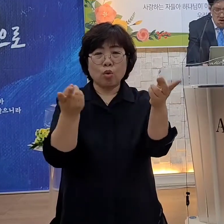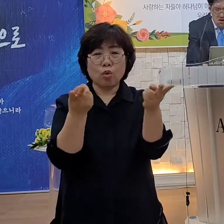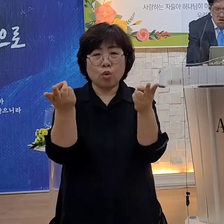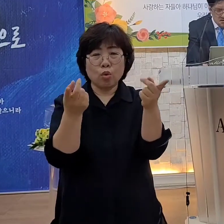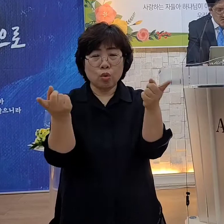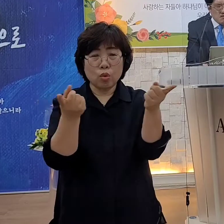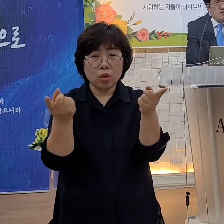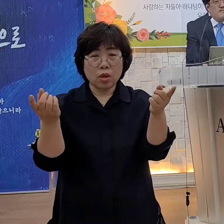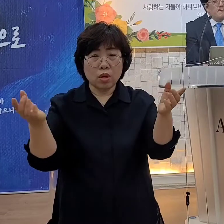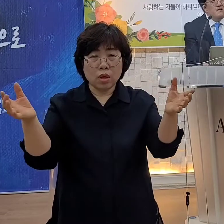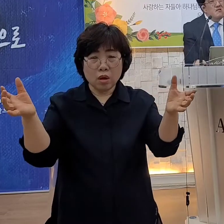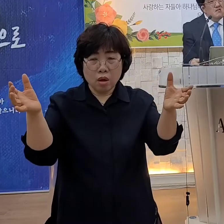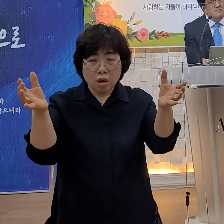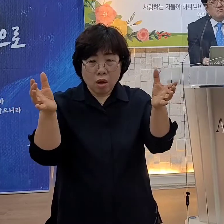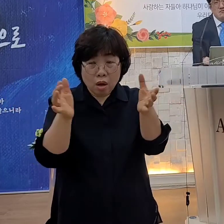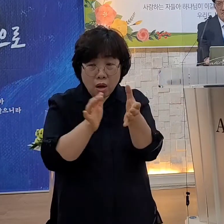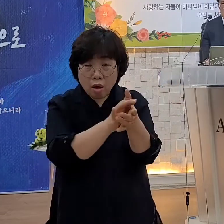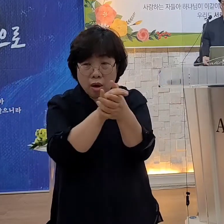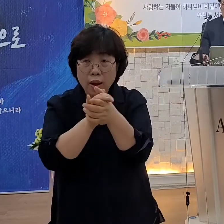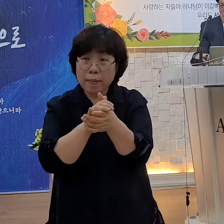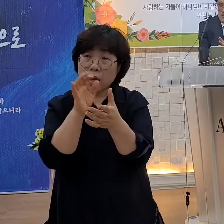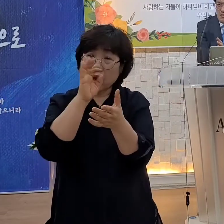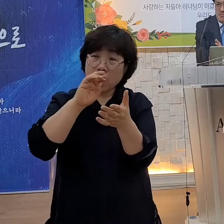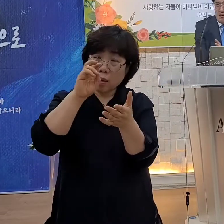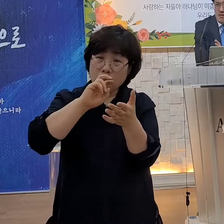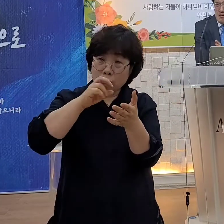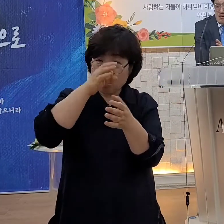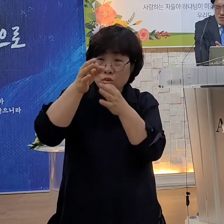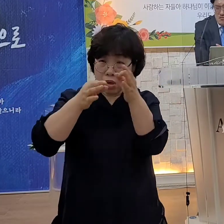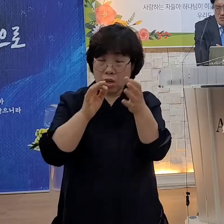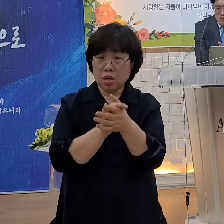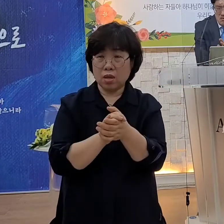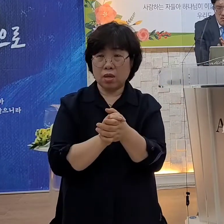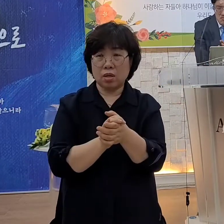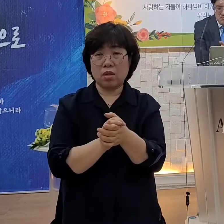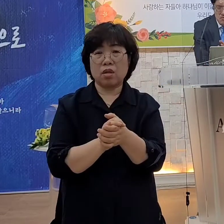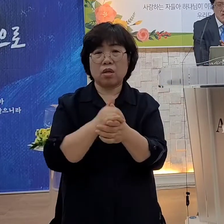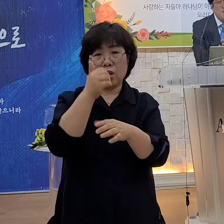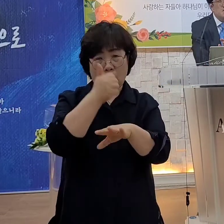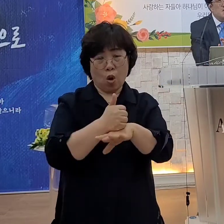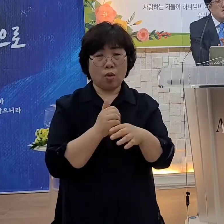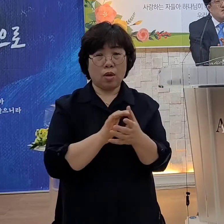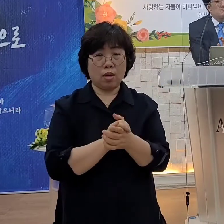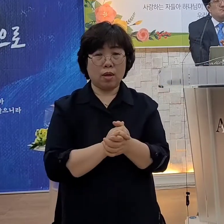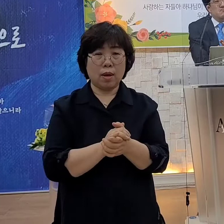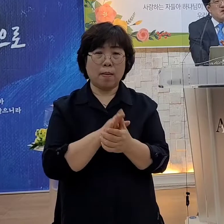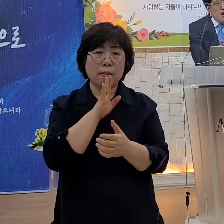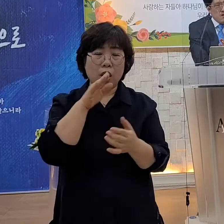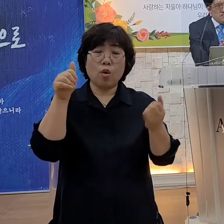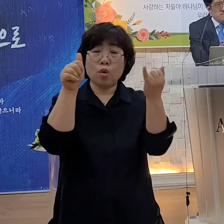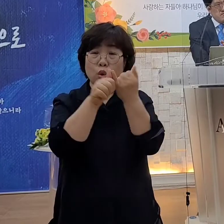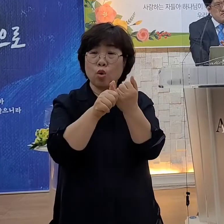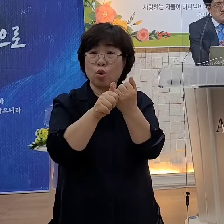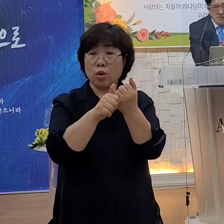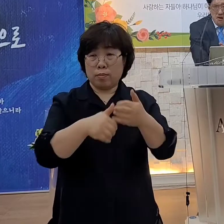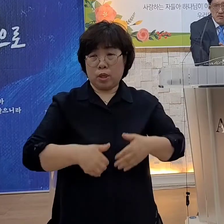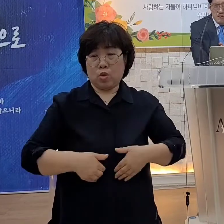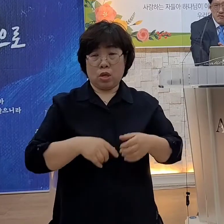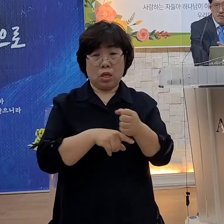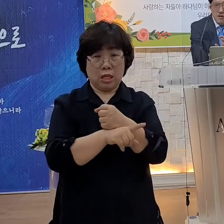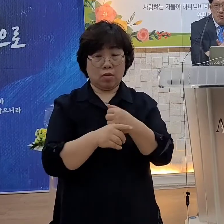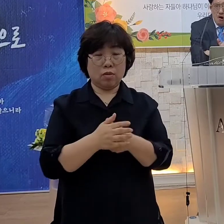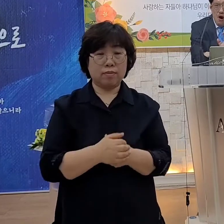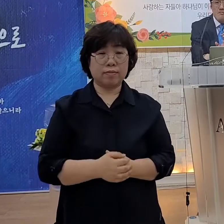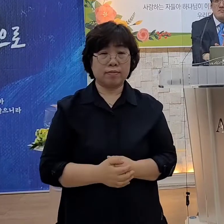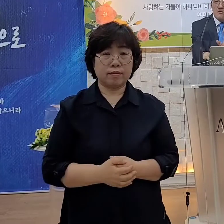주셨다. 그래서 이제부터는요, 결혼했지 않습니까? 그러면 이게 이제 둘이 해야 하는 부분, 뭘 해야